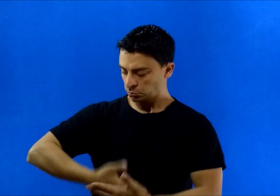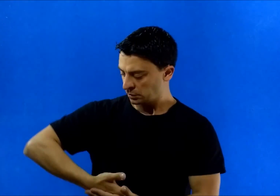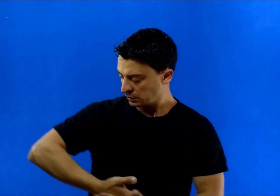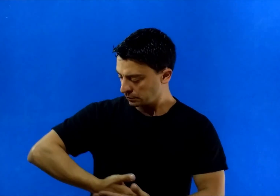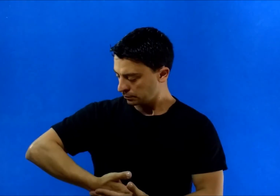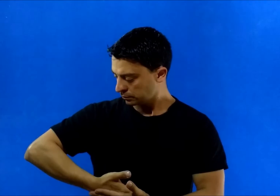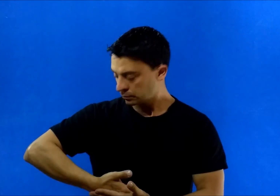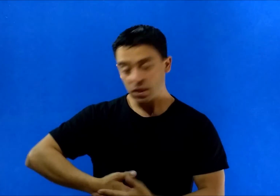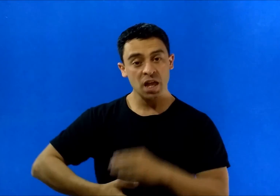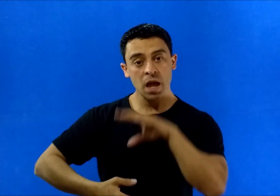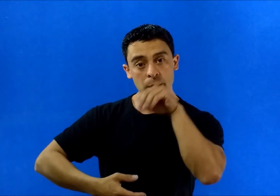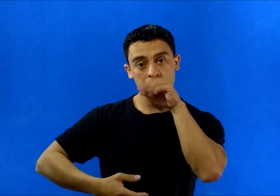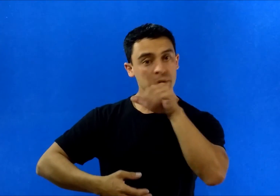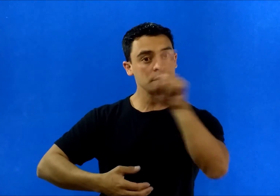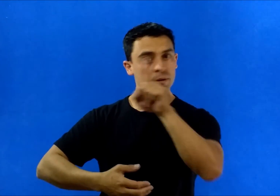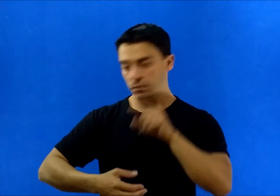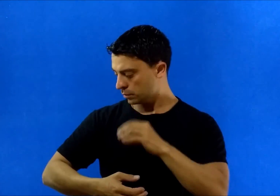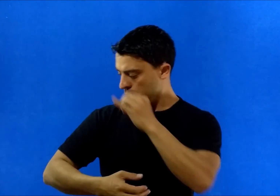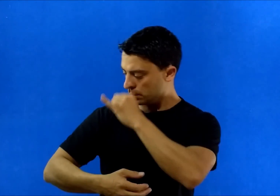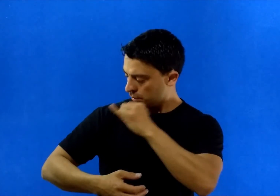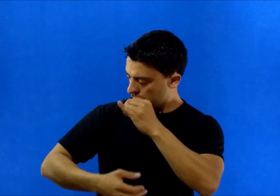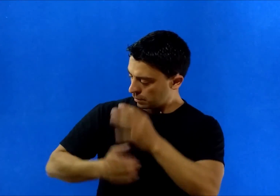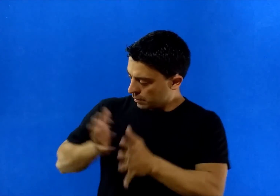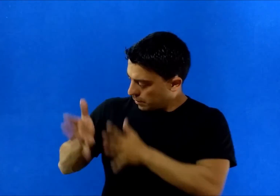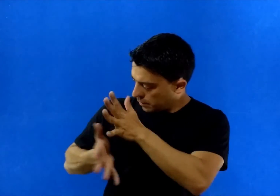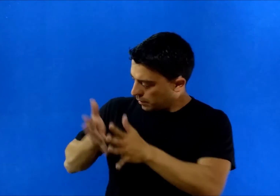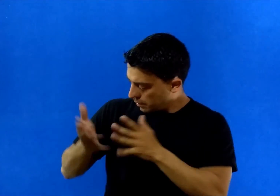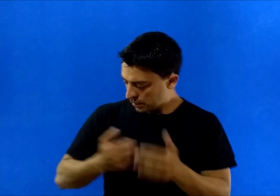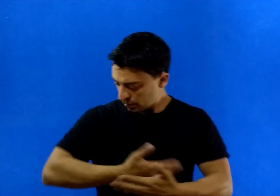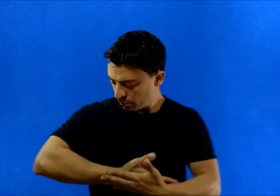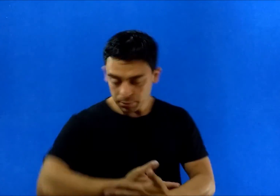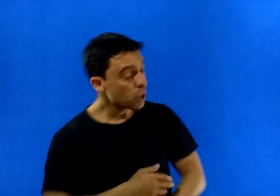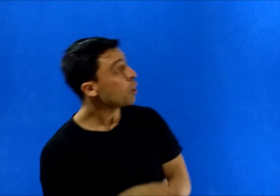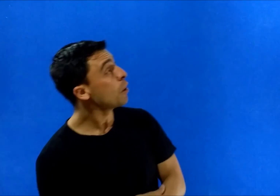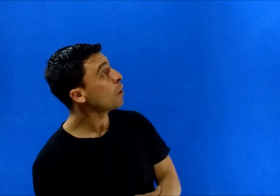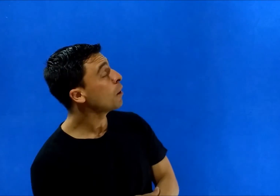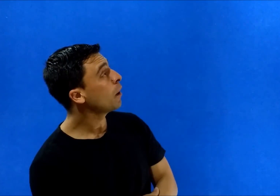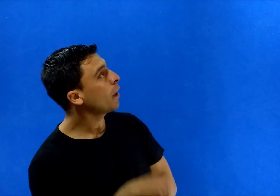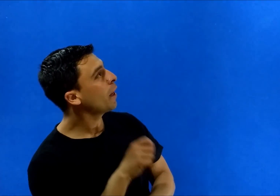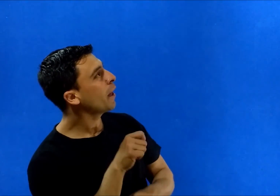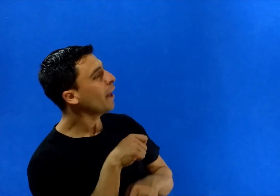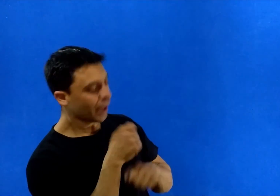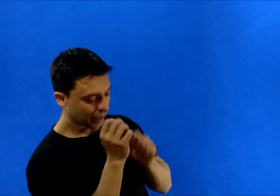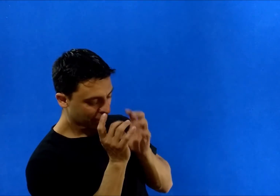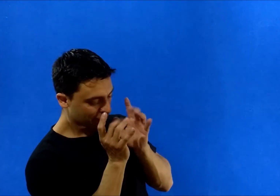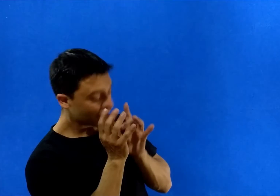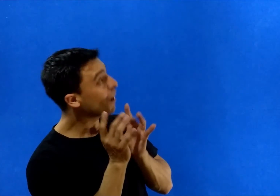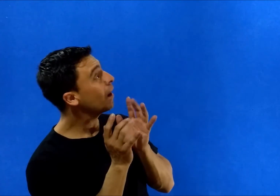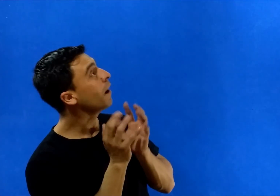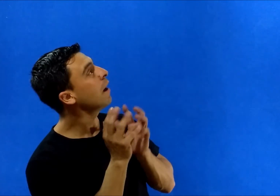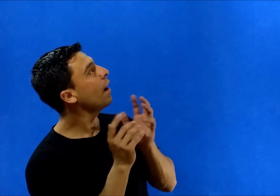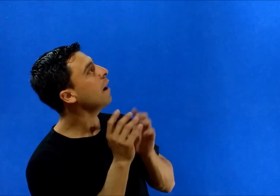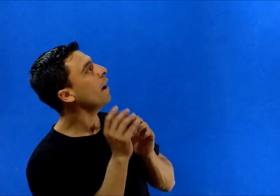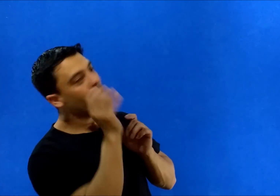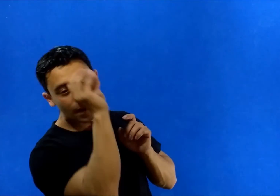é surda, eles não vão analisando, eles vão conversando em língua de sinais. E o bebê